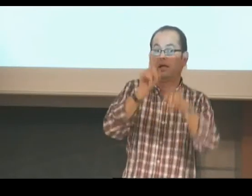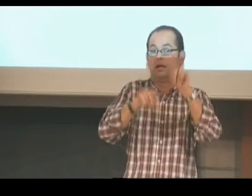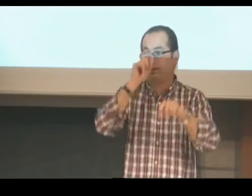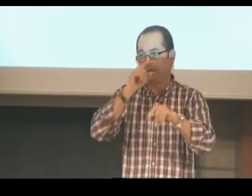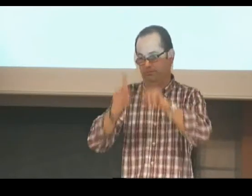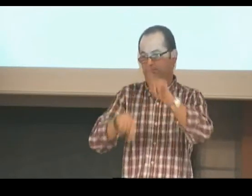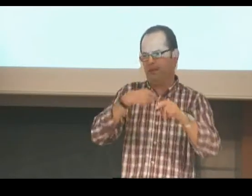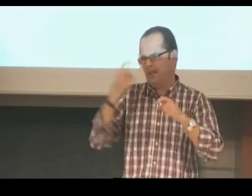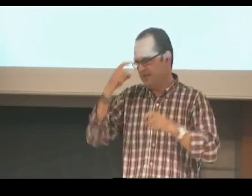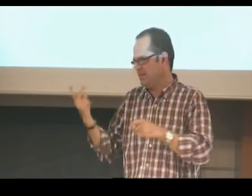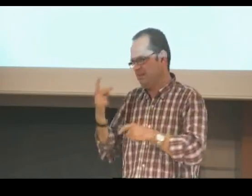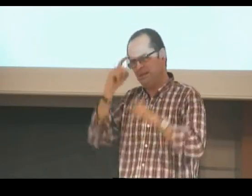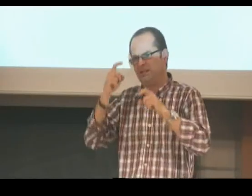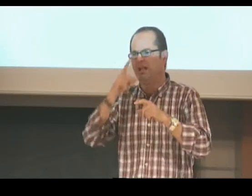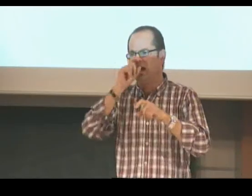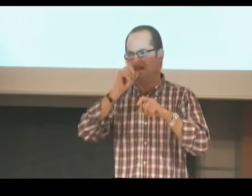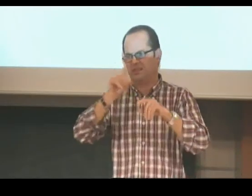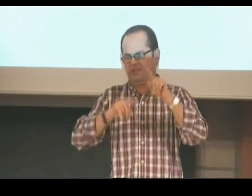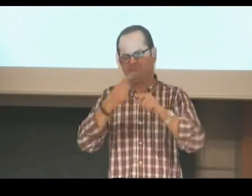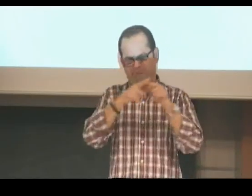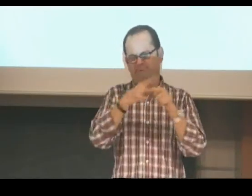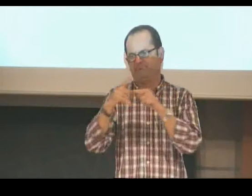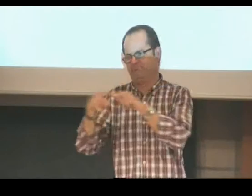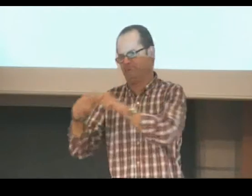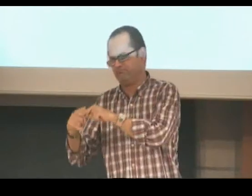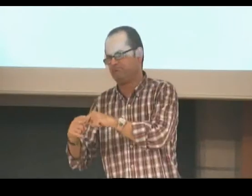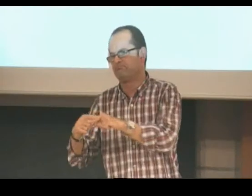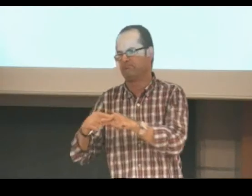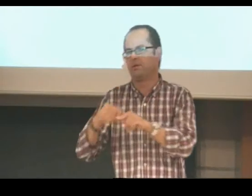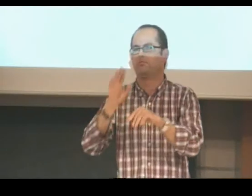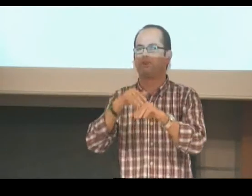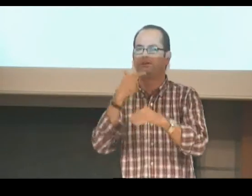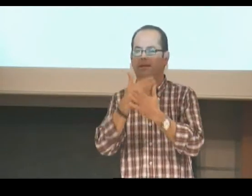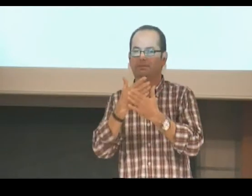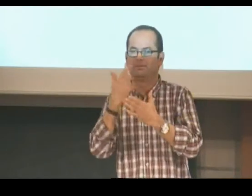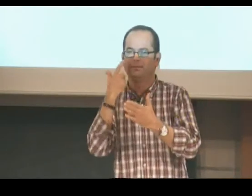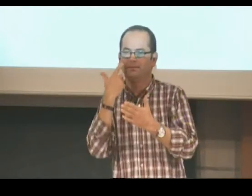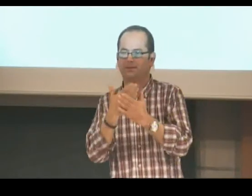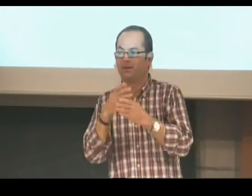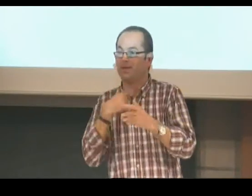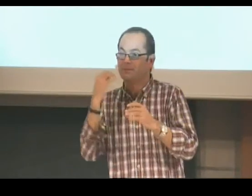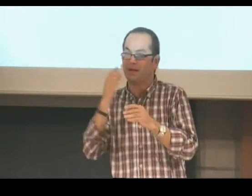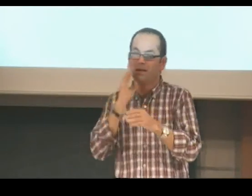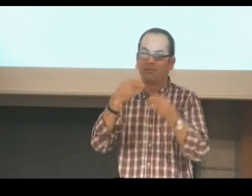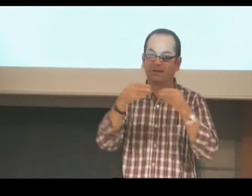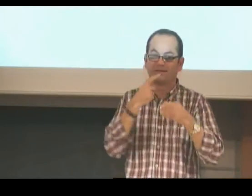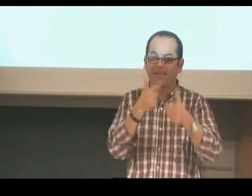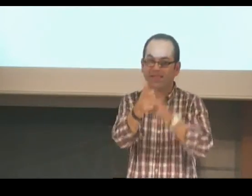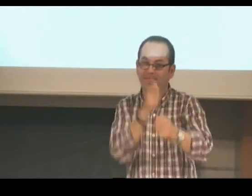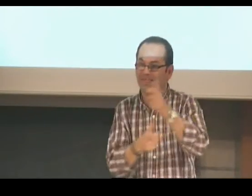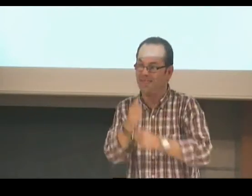projecte. Tal com he comentat, les 6 participants hauran de ser representatius del